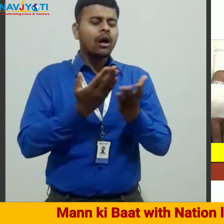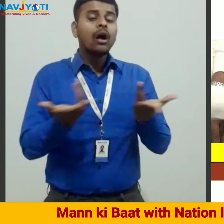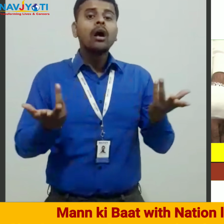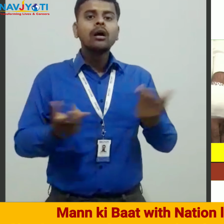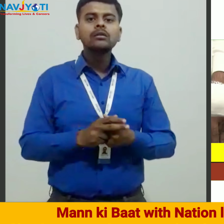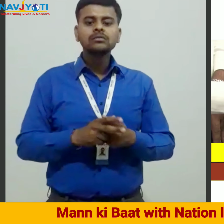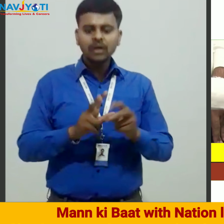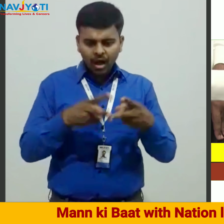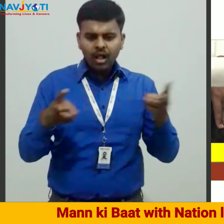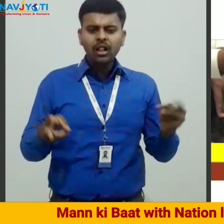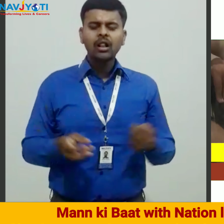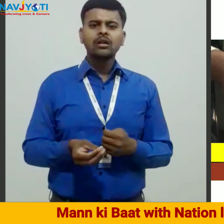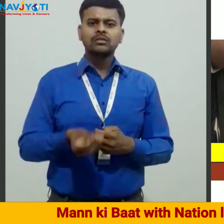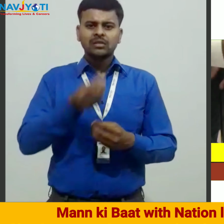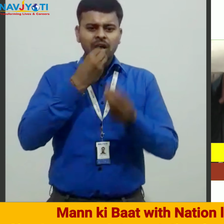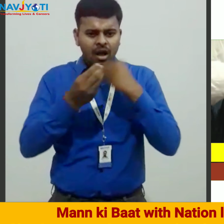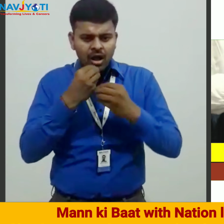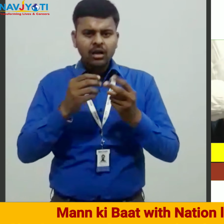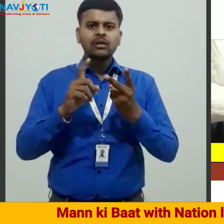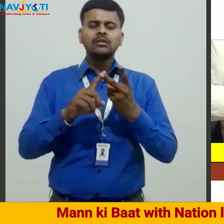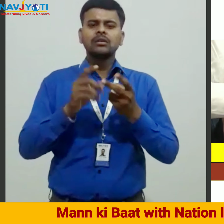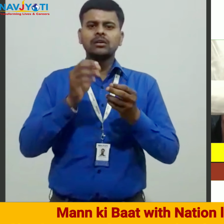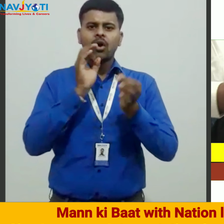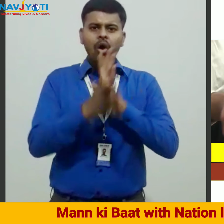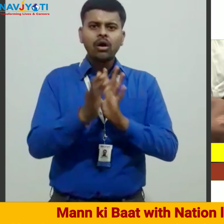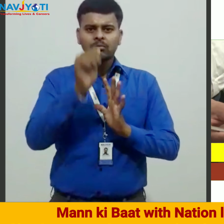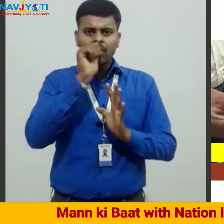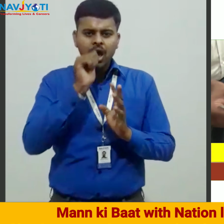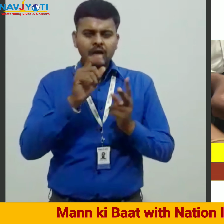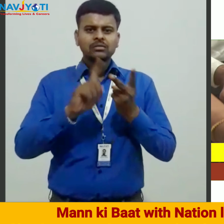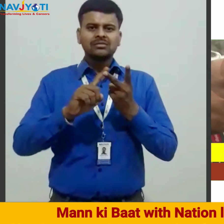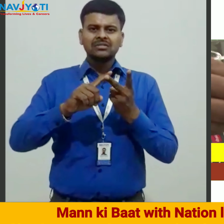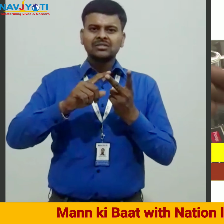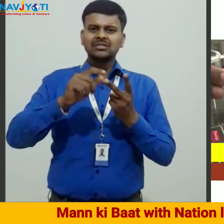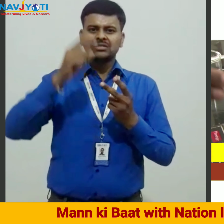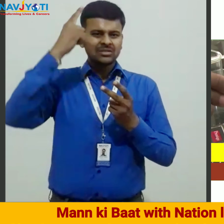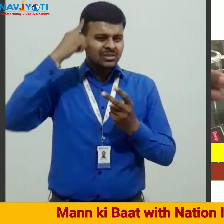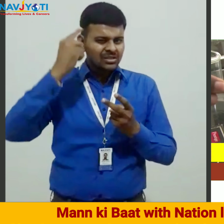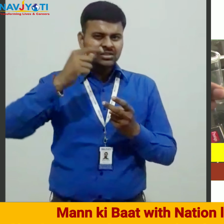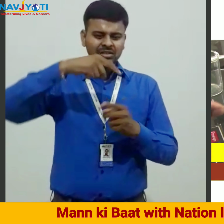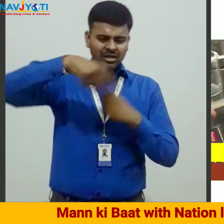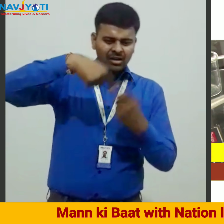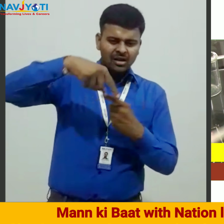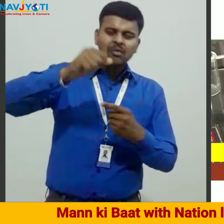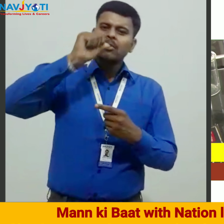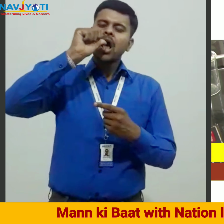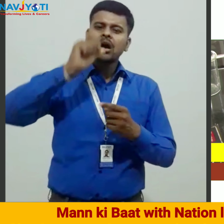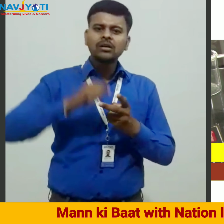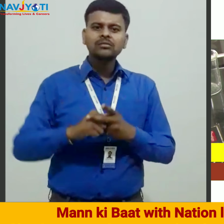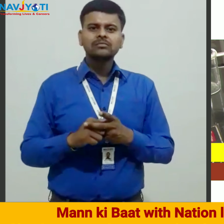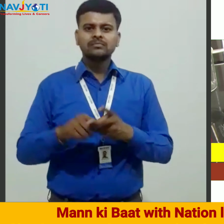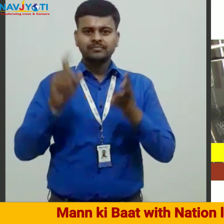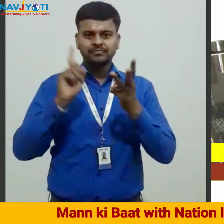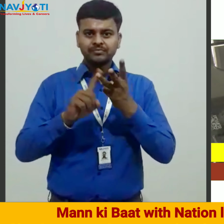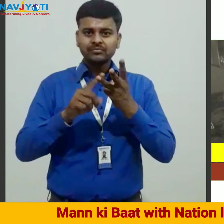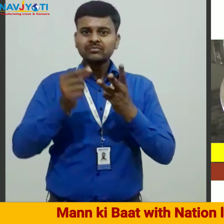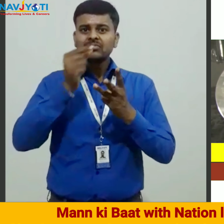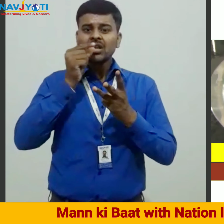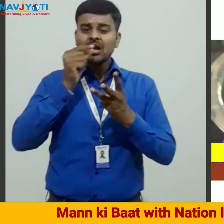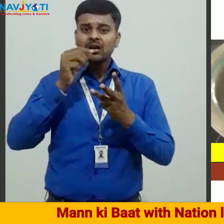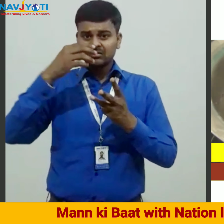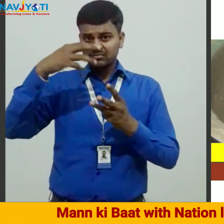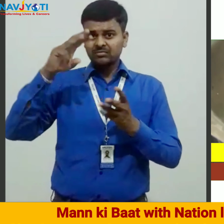कोरोना की दृष्टि से आयुष मंत्रालय ने इम्यूनिटी बढ़ाने के लिए जो प्रोटोकॉल दिया था, मुझे विश्वास है कि